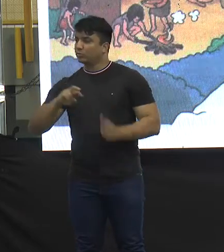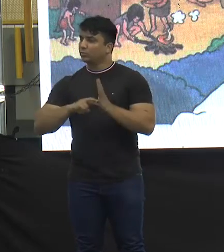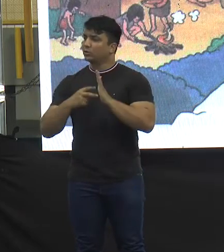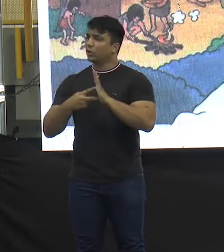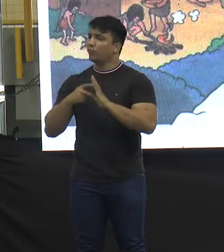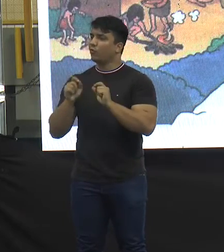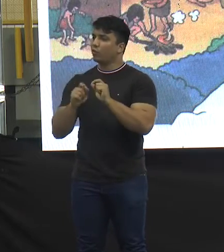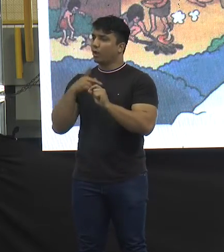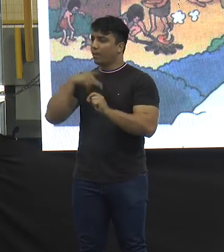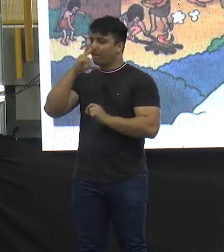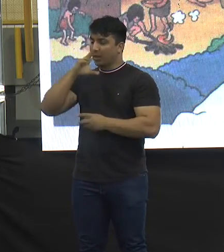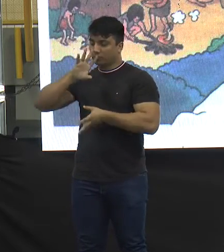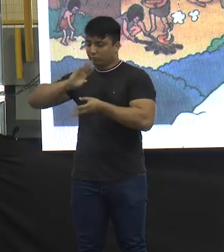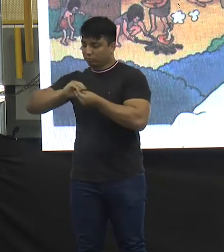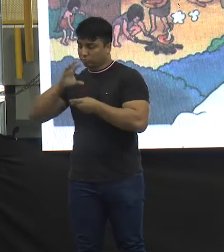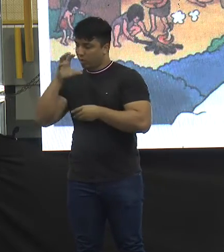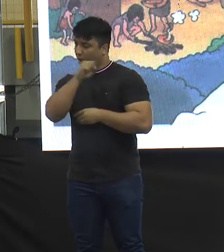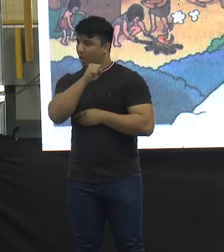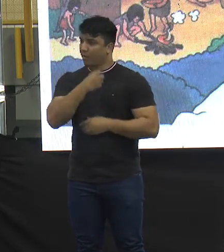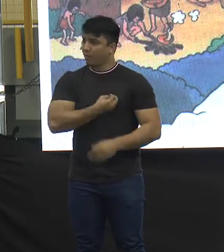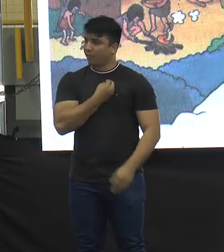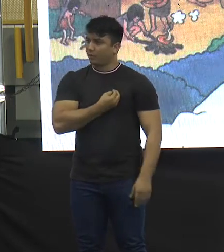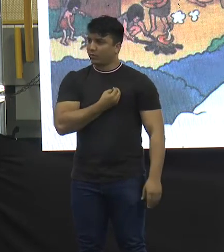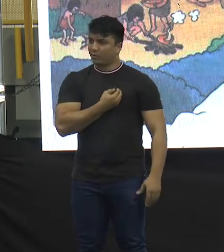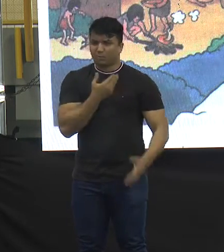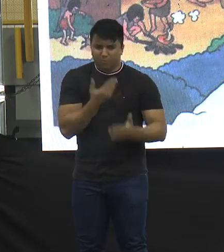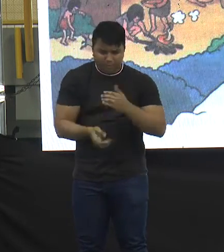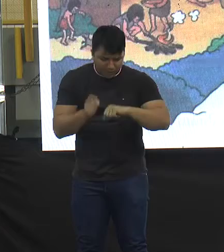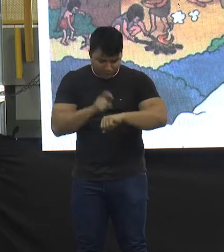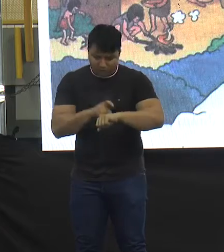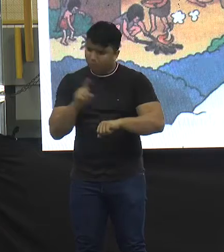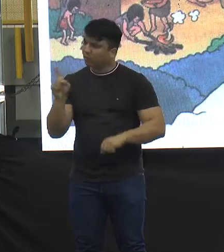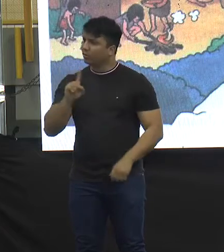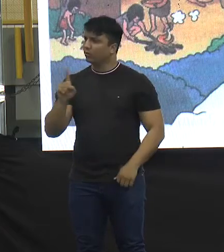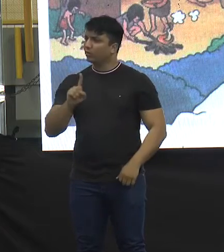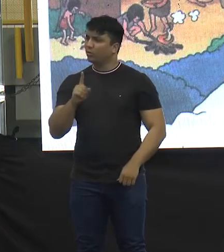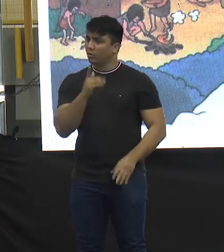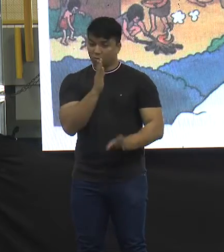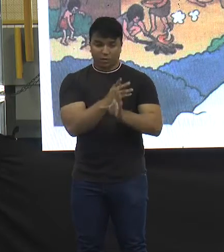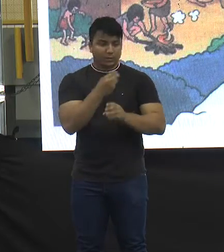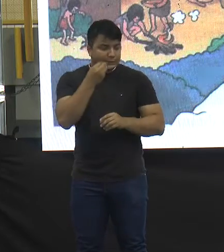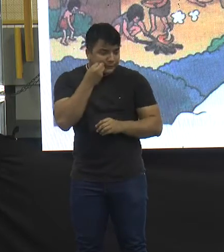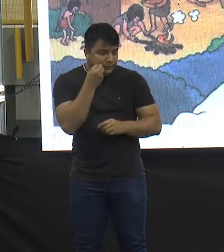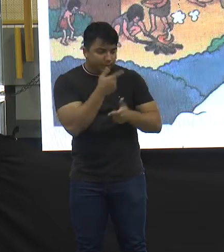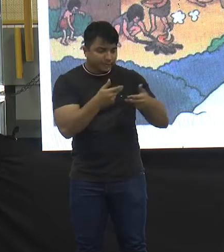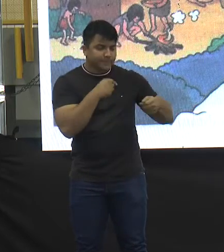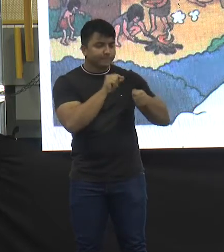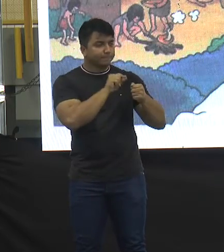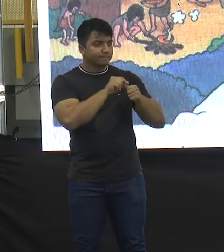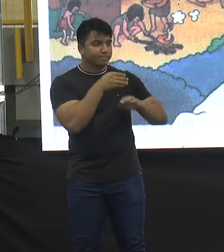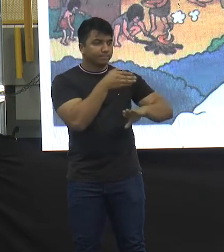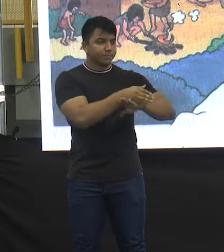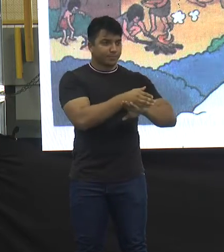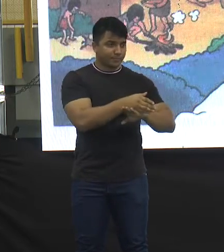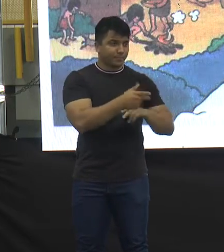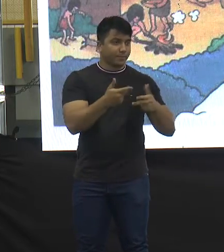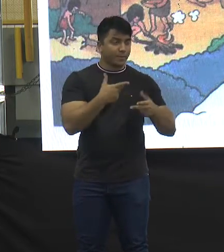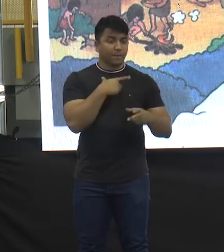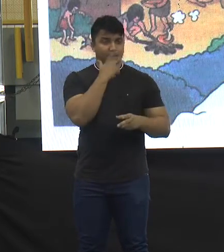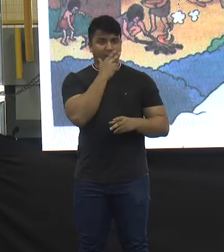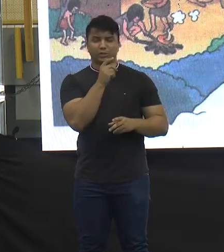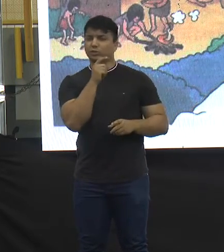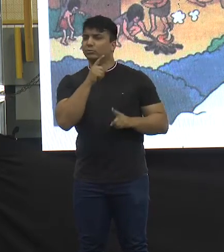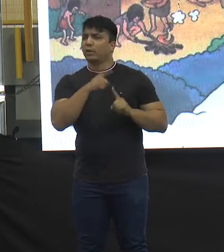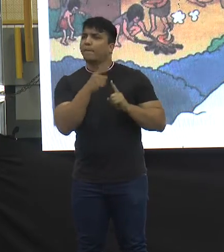Otimizem a vida de vocês. Não percam tempo. Tentem fazer aquilo que vocês demoram de uma forma